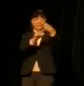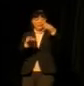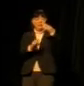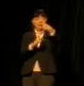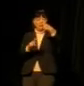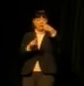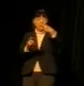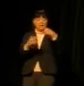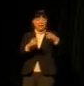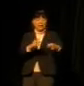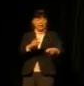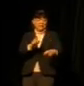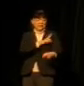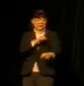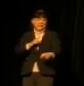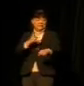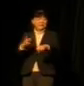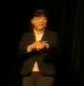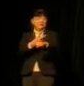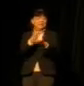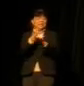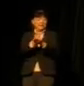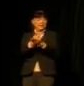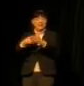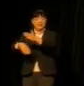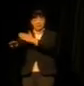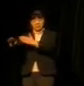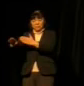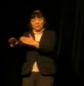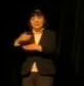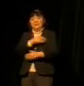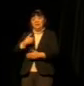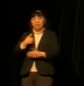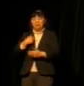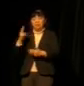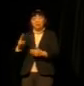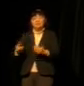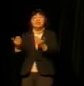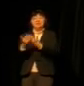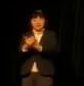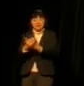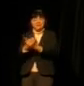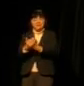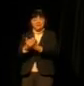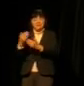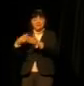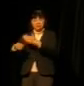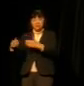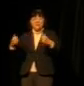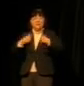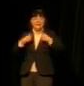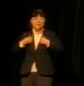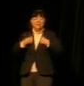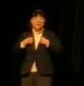って1日2時間外に出るようになりました。それで外で体育の授業ができるよう